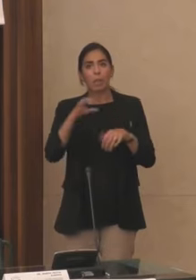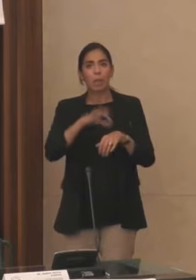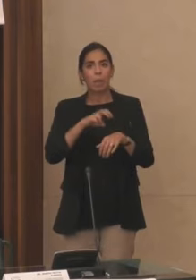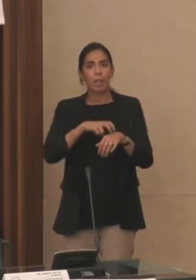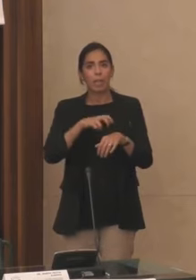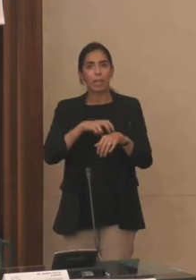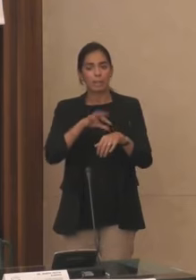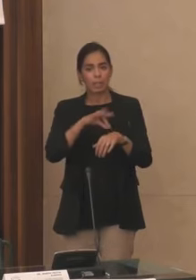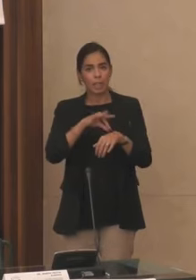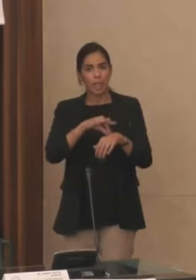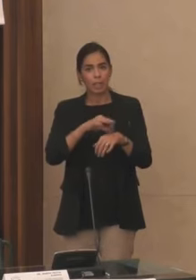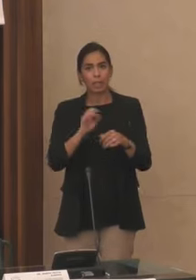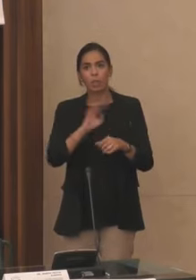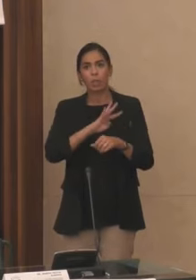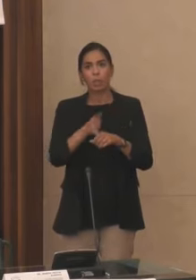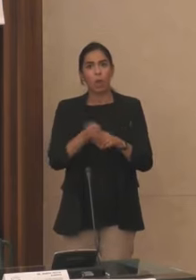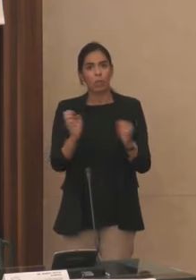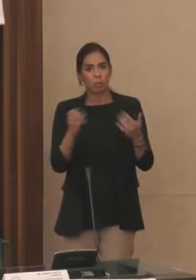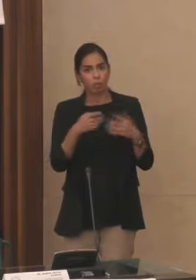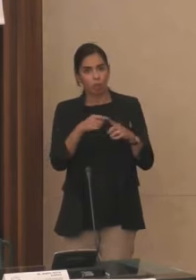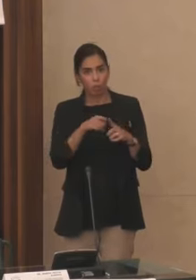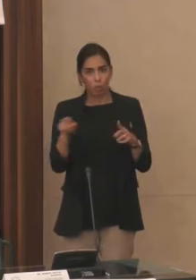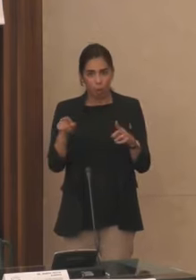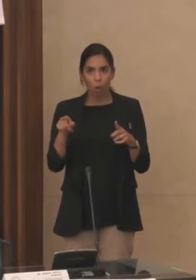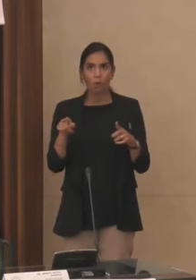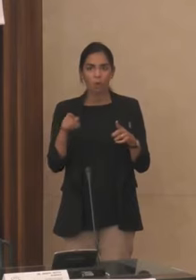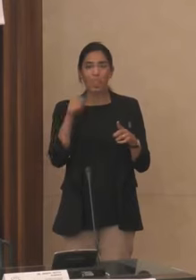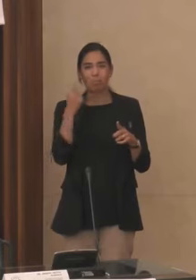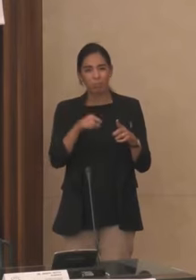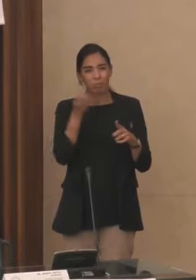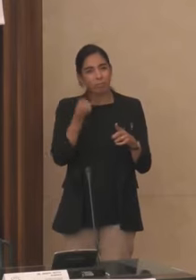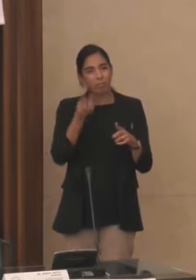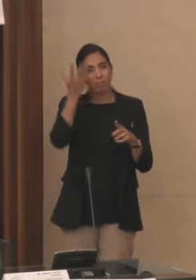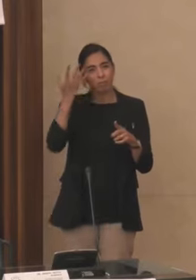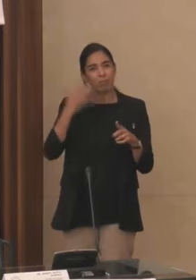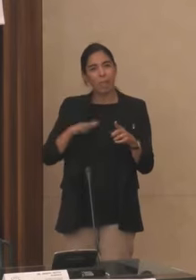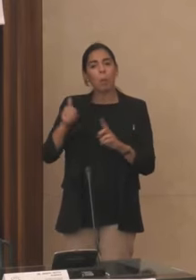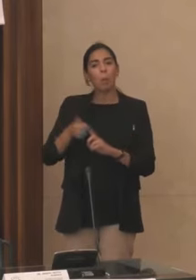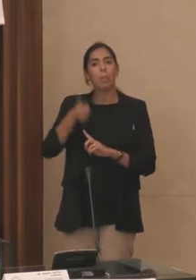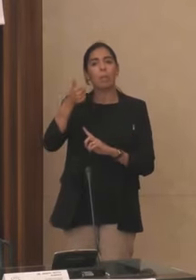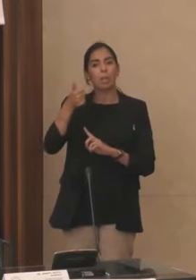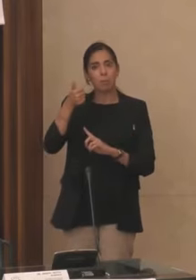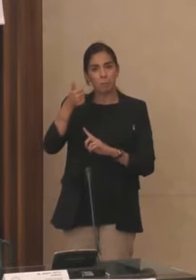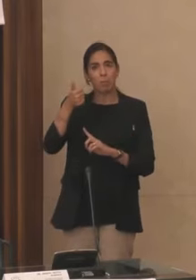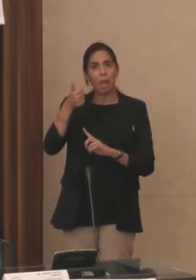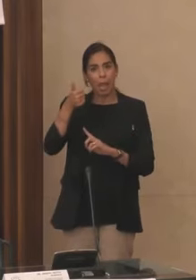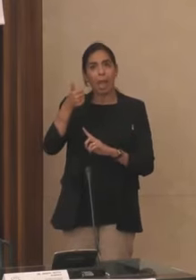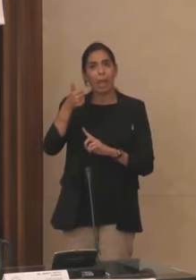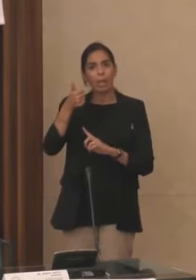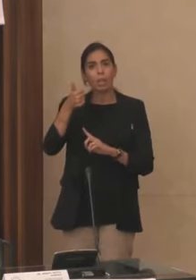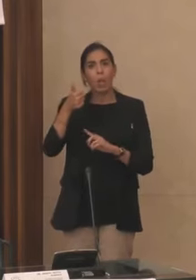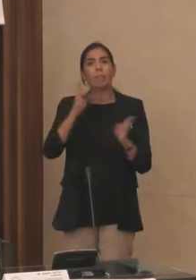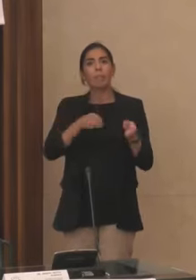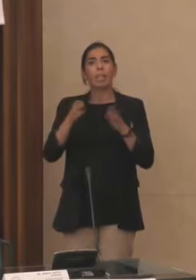professor Freddy Suter, per anni primario dell'unità di malattie infettive della loro ospedali riuniti, e